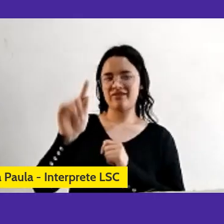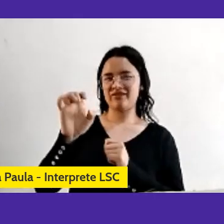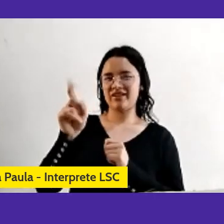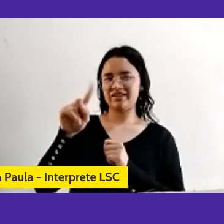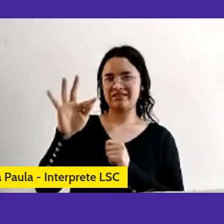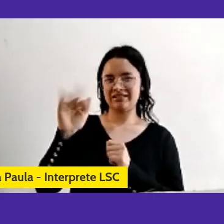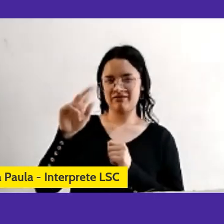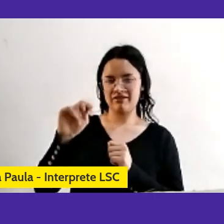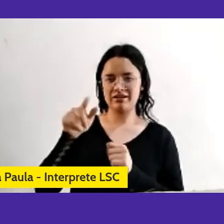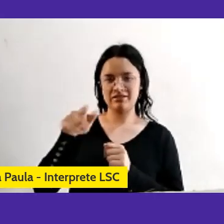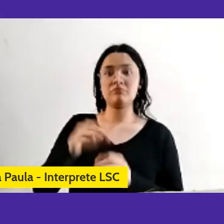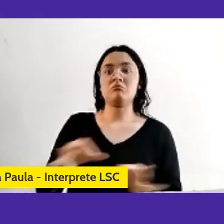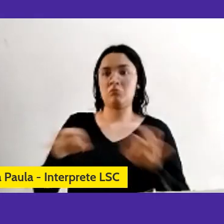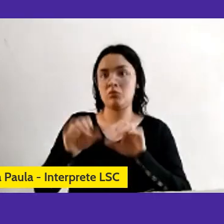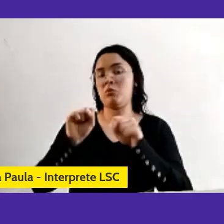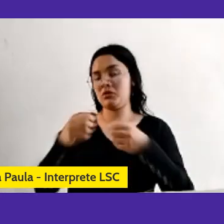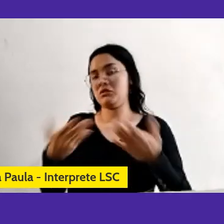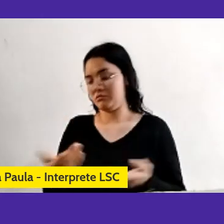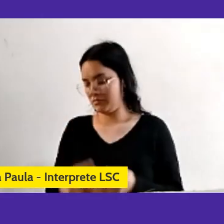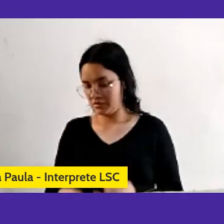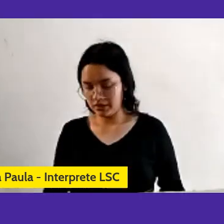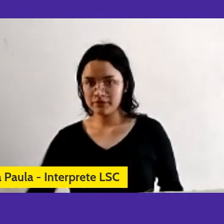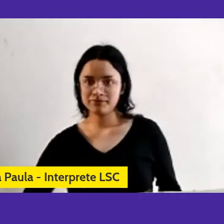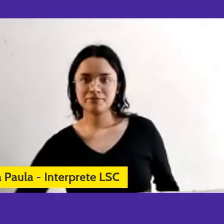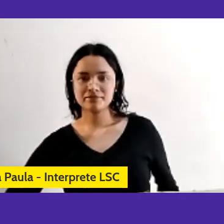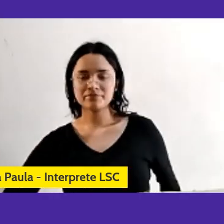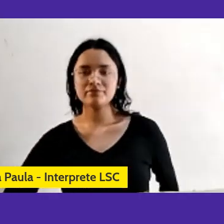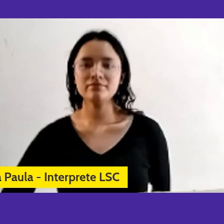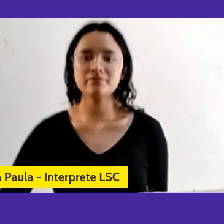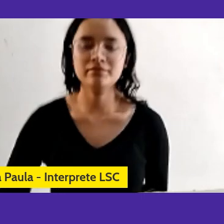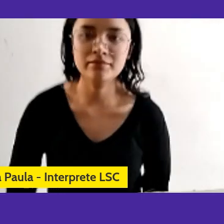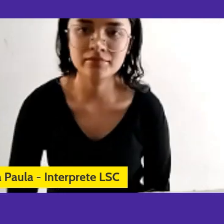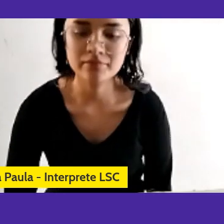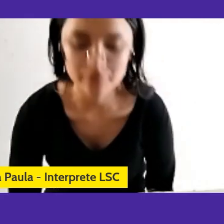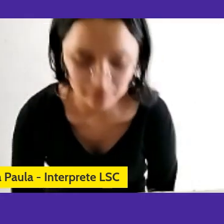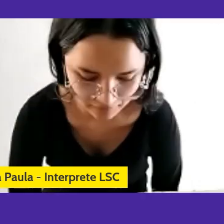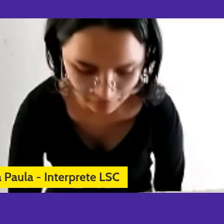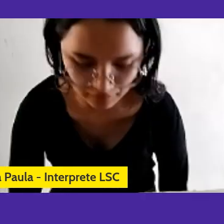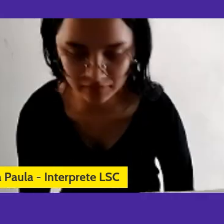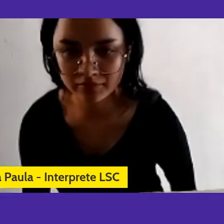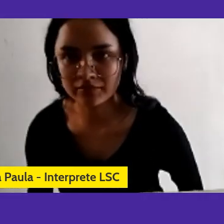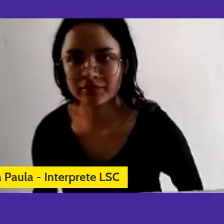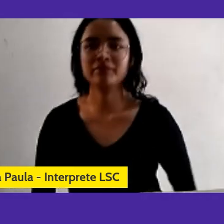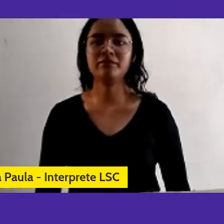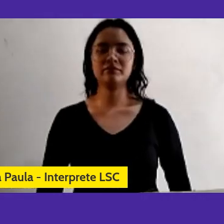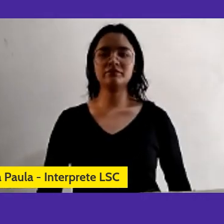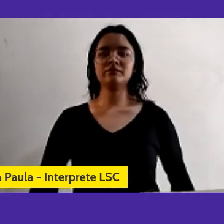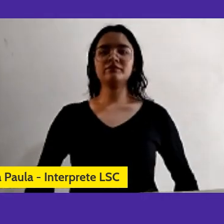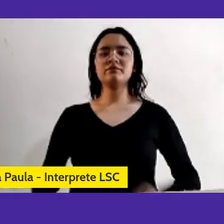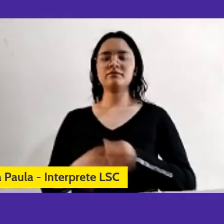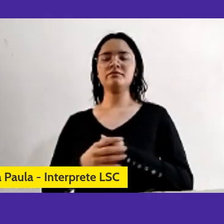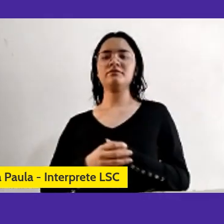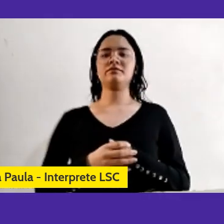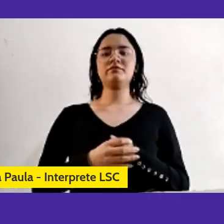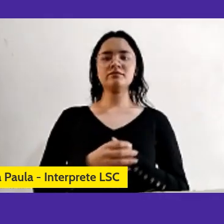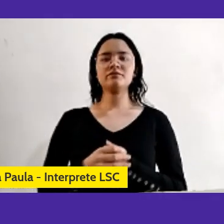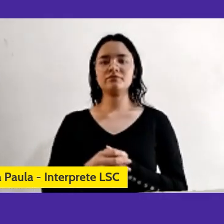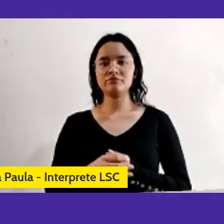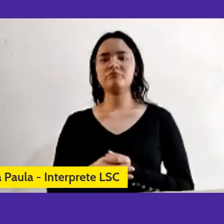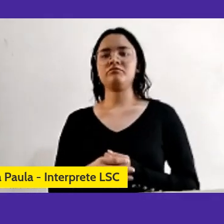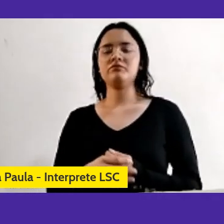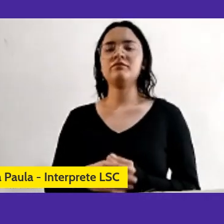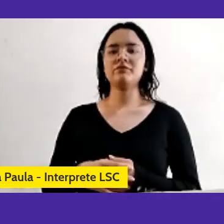recontra válido, está buenísimo. Pero bueno, es otro mecanismo. Ahí no estás haciendo un contenido comercial,